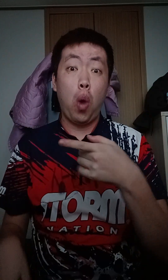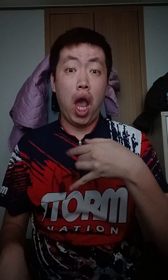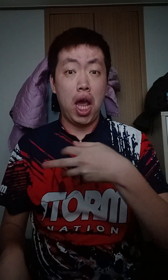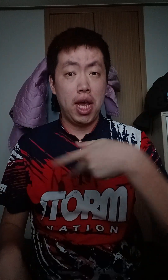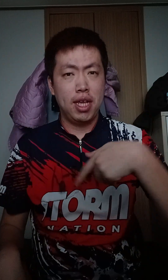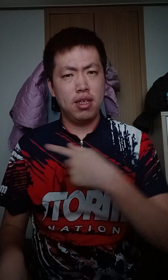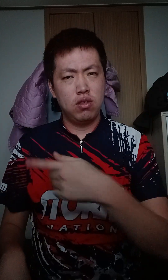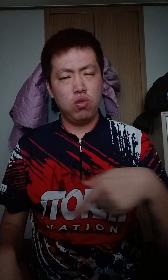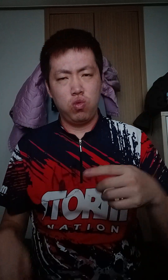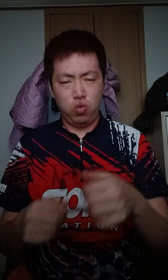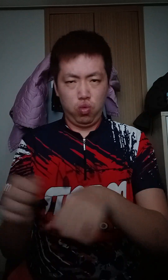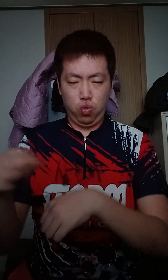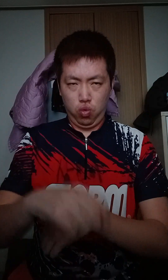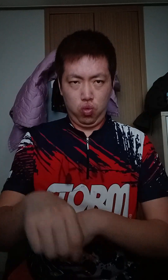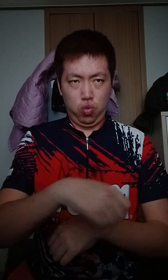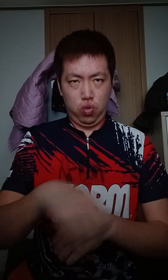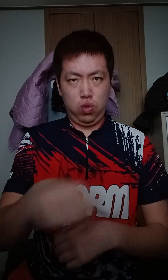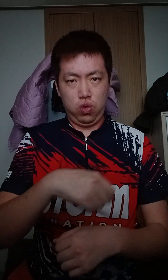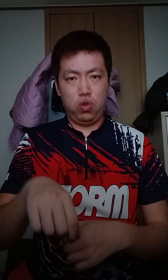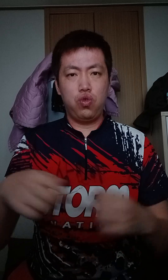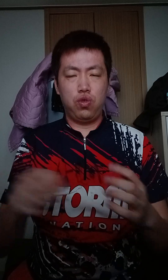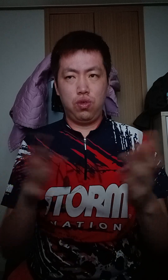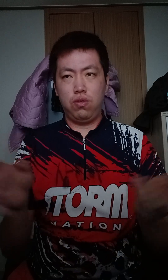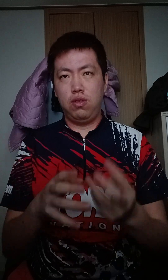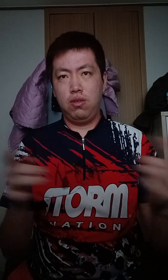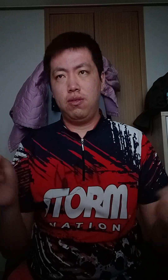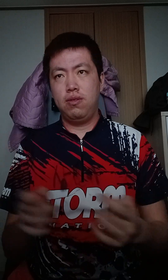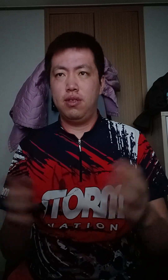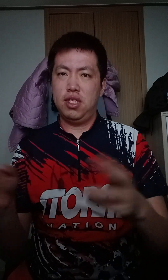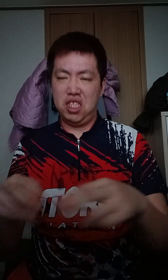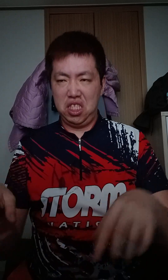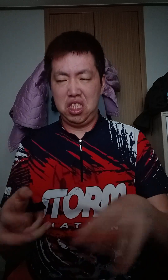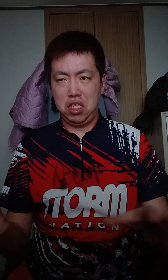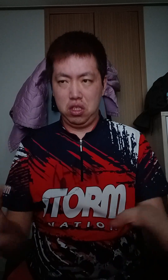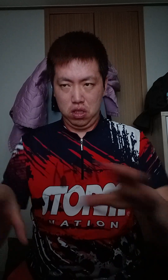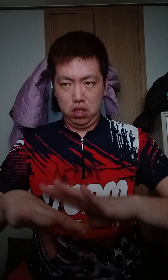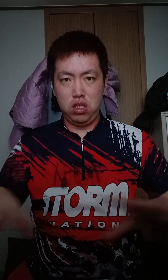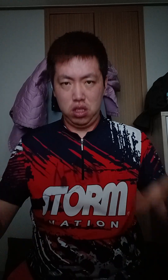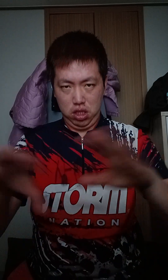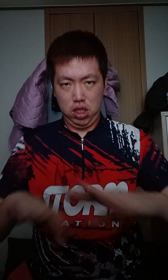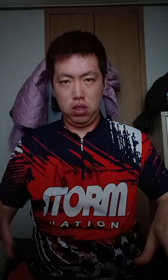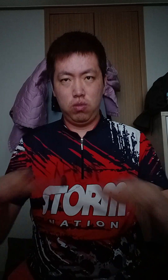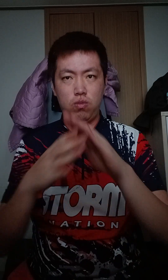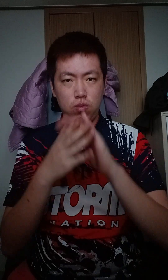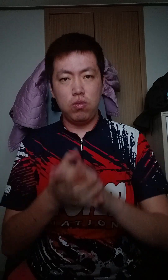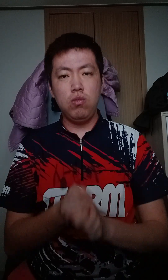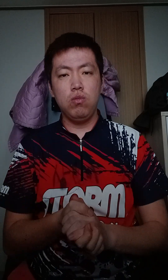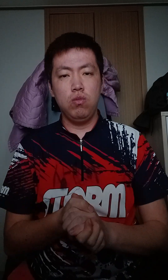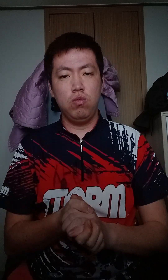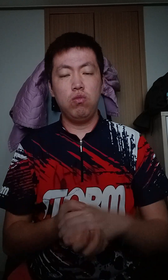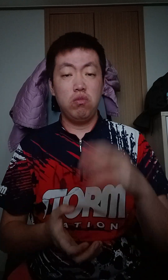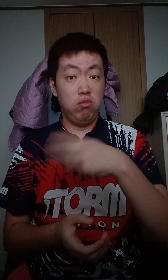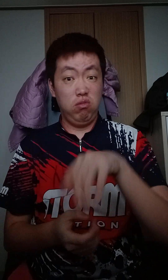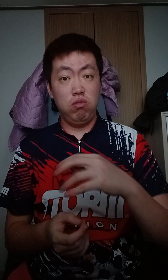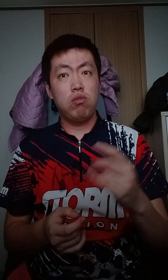아예 청소도구함으로 변경된 곳도 있고 각종 쓰레기를 모아둔 곳도 있습니다. 문을 잠가놓은 방법도